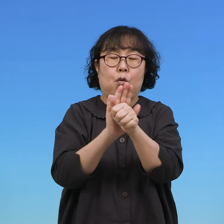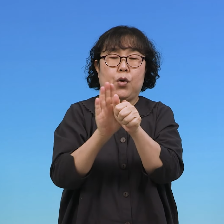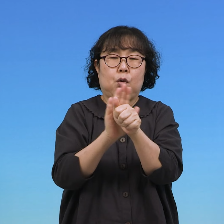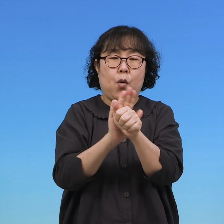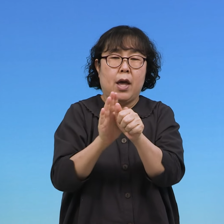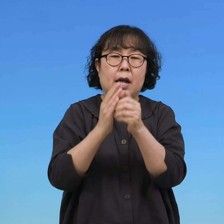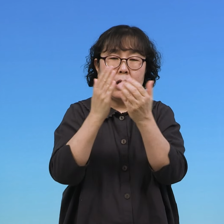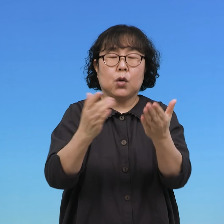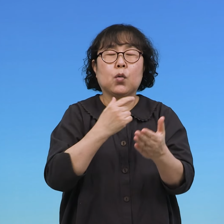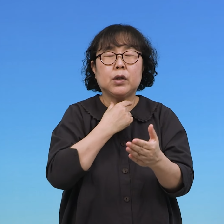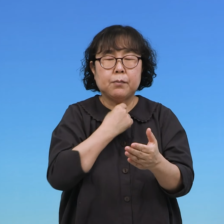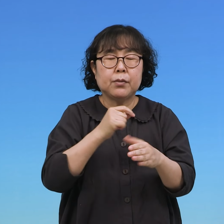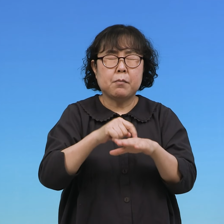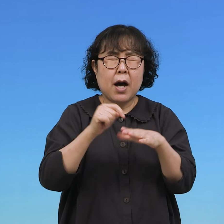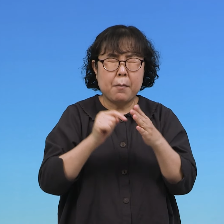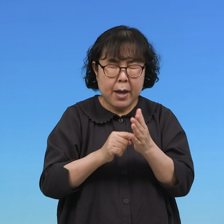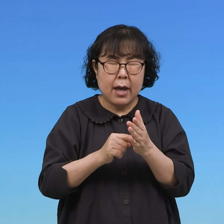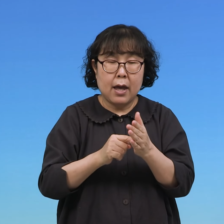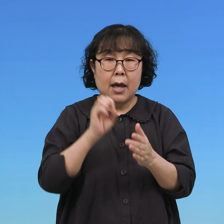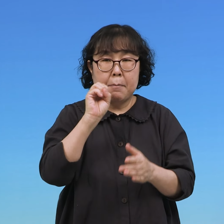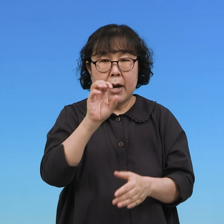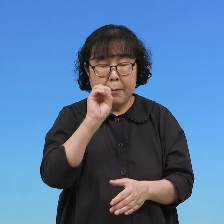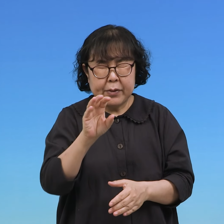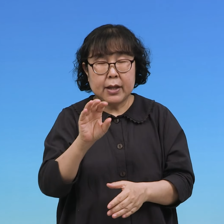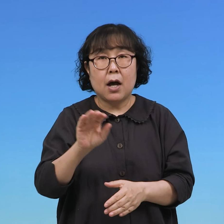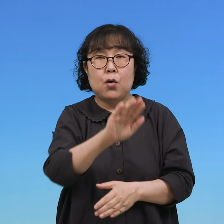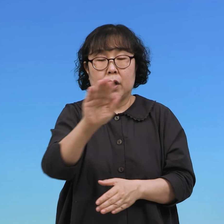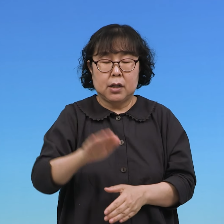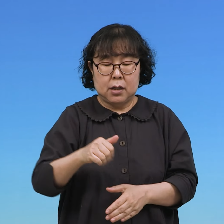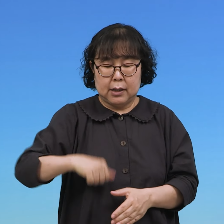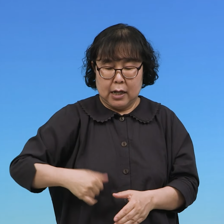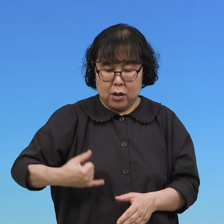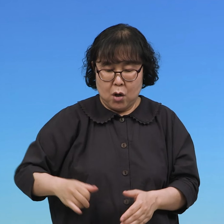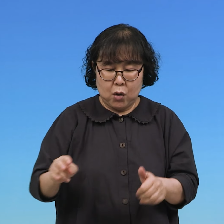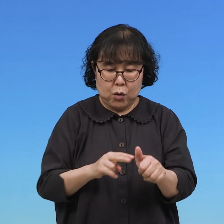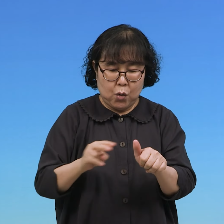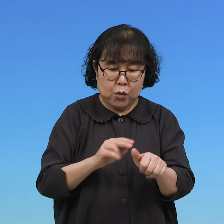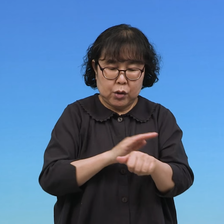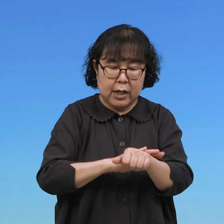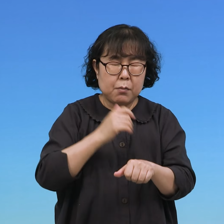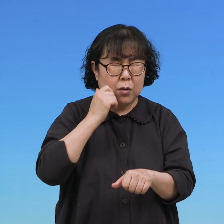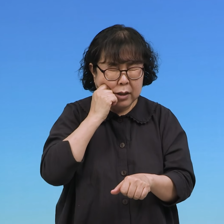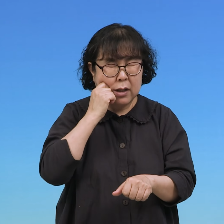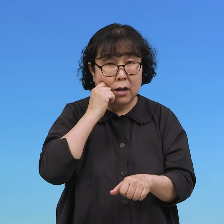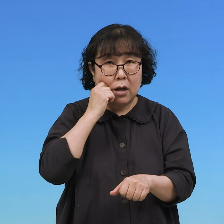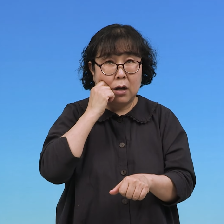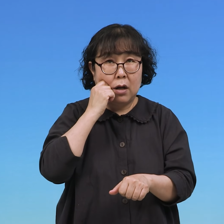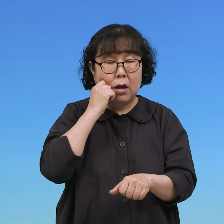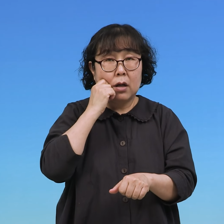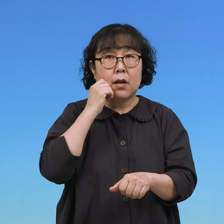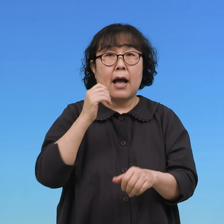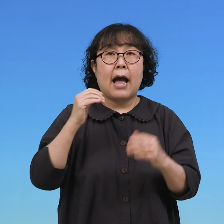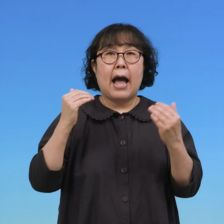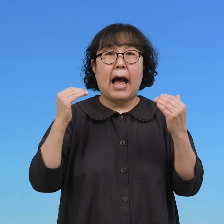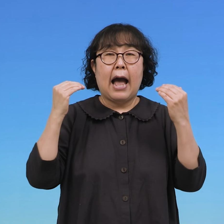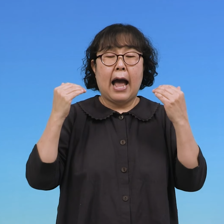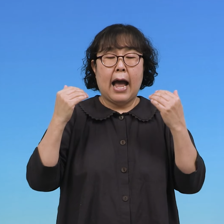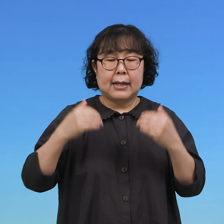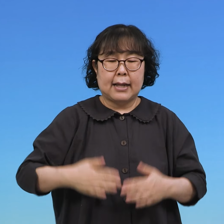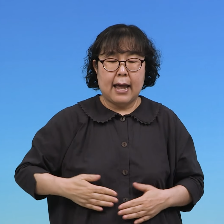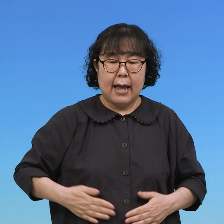이 말씀을 꺼내는 겁니다. 우리는 자녀 교육 제대로 잘 못하고, 우리는 자녀 교육 부실하게 해서 아이들이 교회를